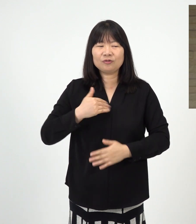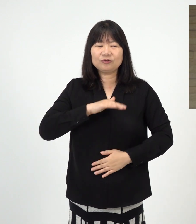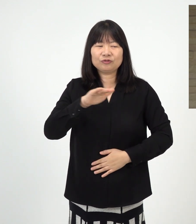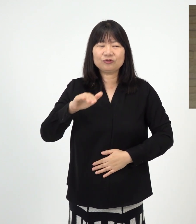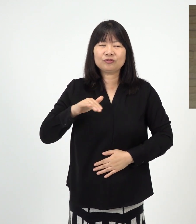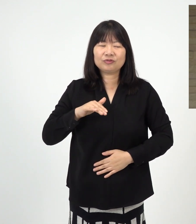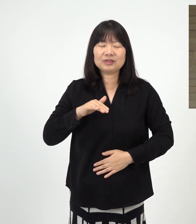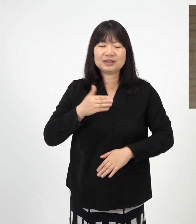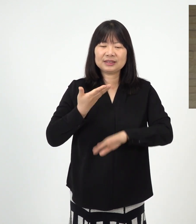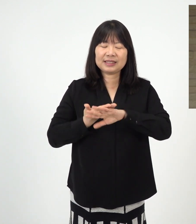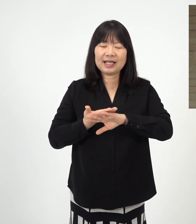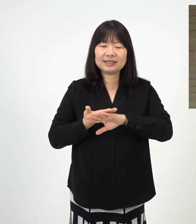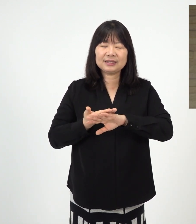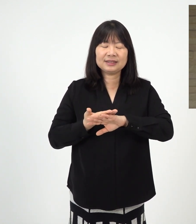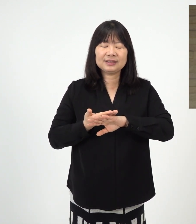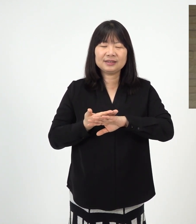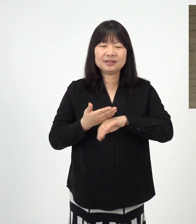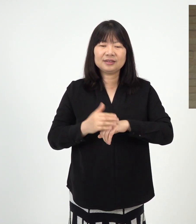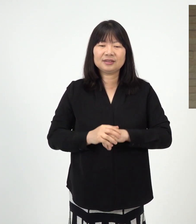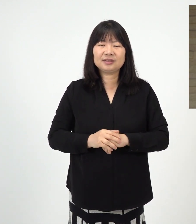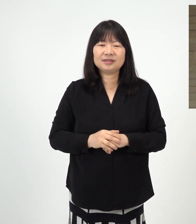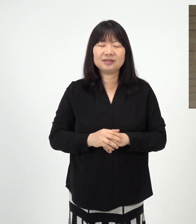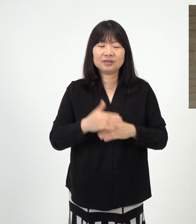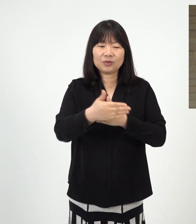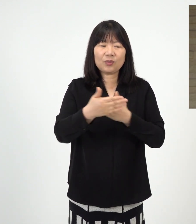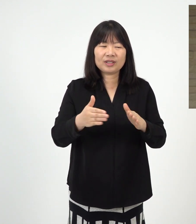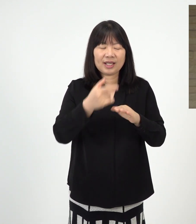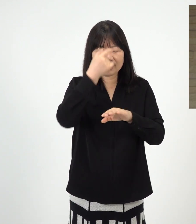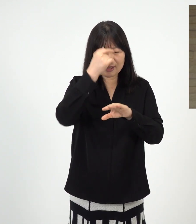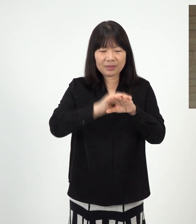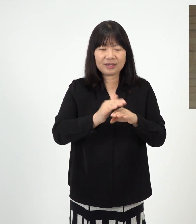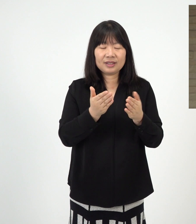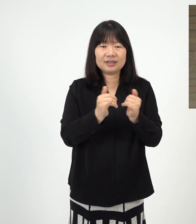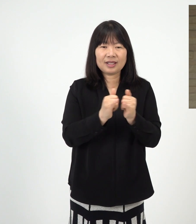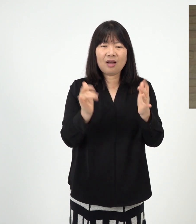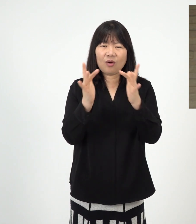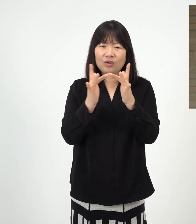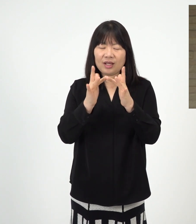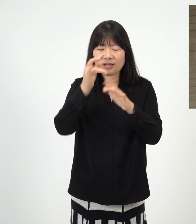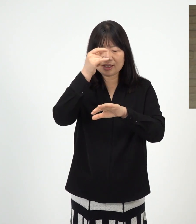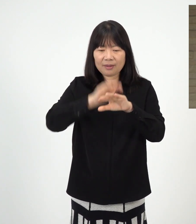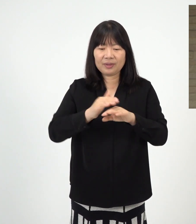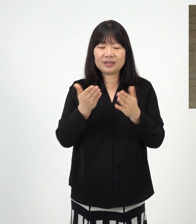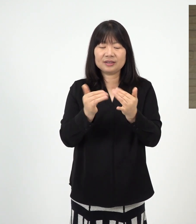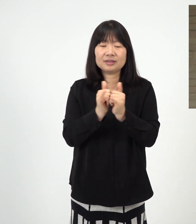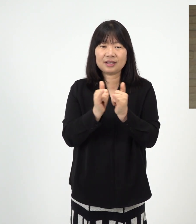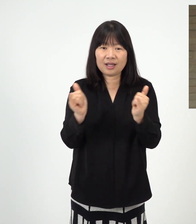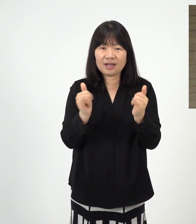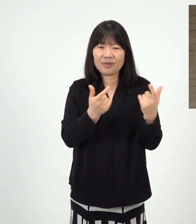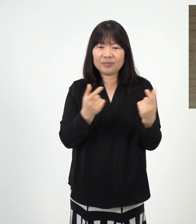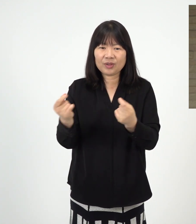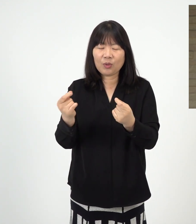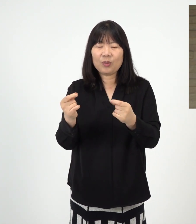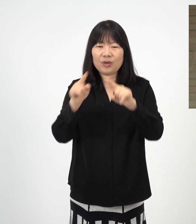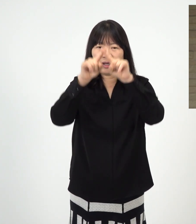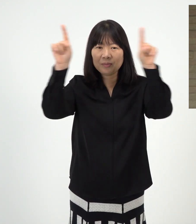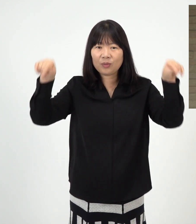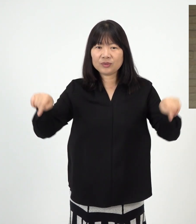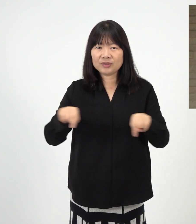우리 또 다른 룸에서 공간에서 예배하는 분들, 또 온라인으로 예배하는 분들도 모니터를